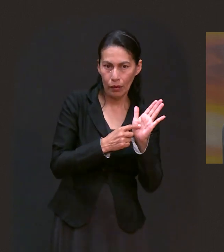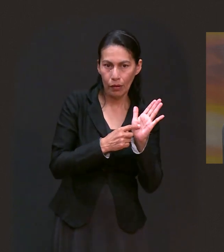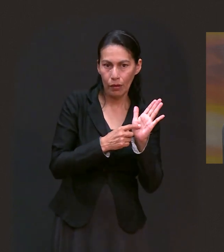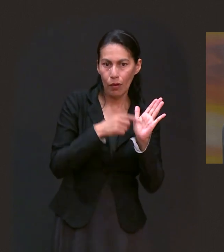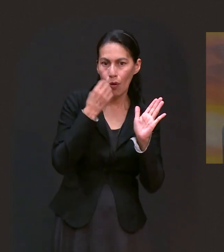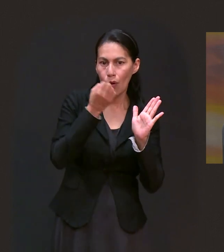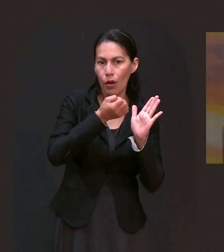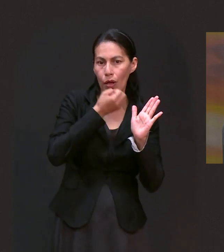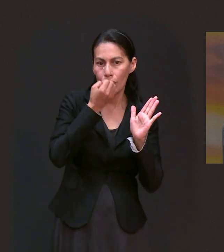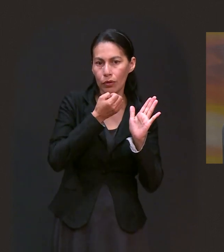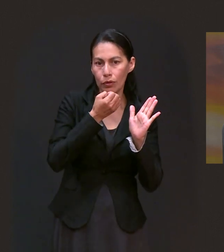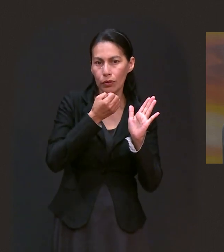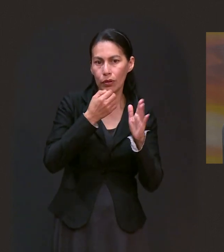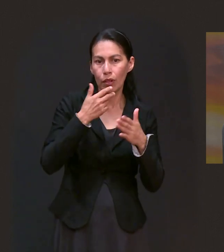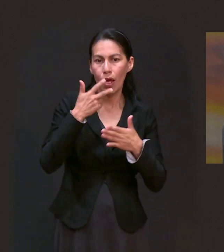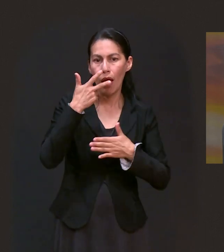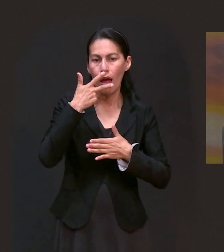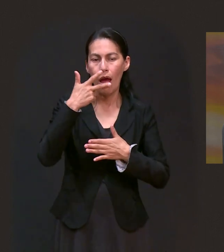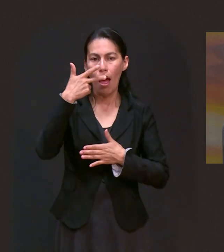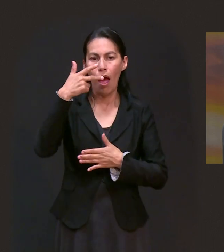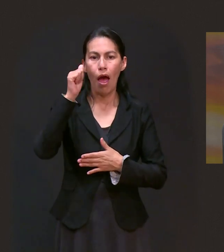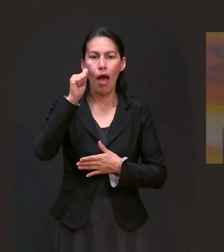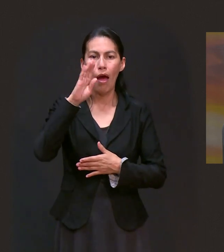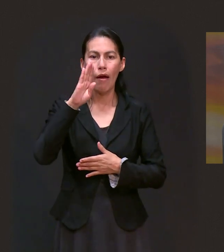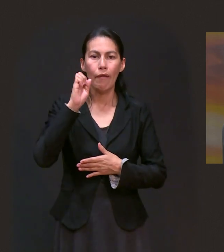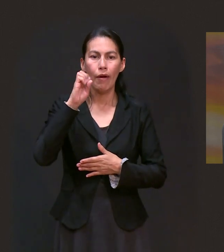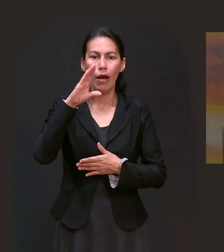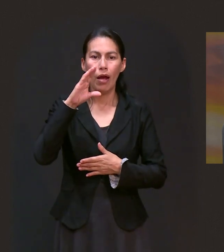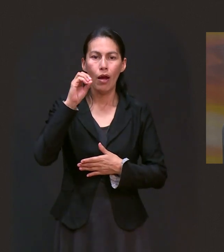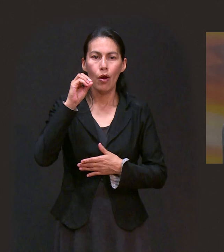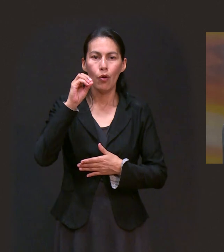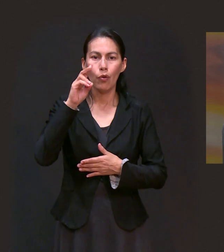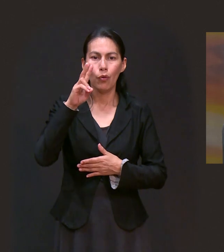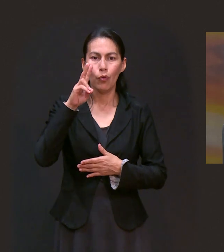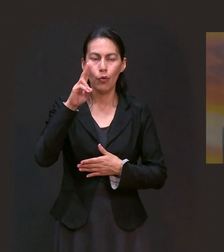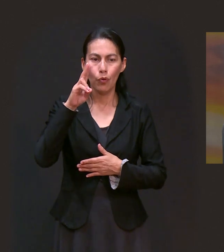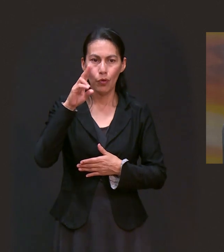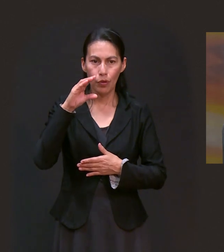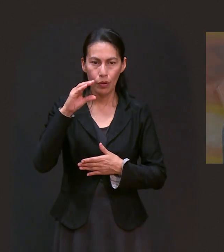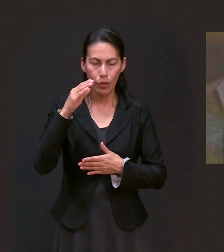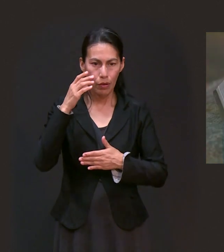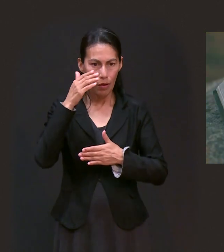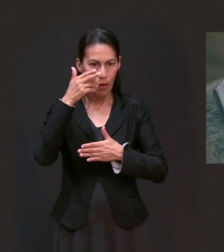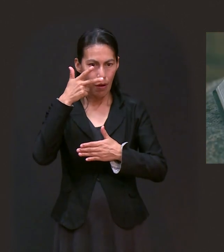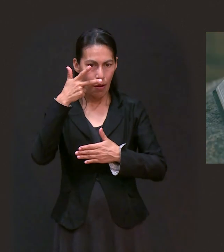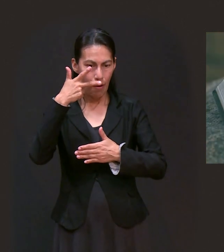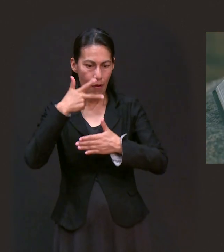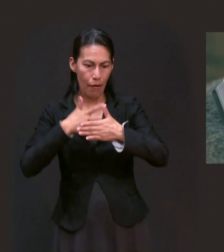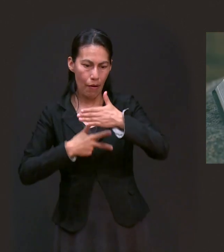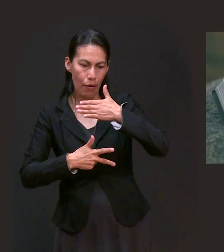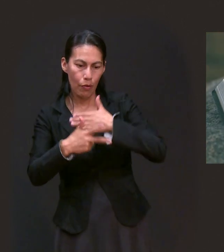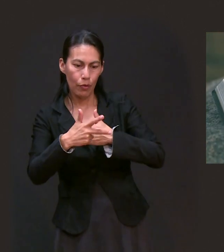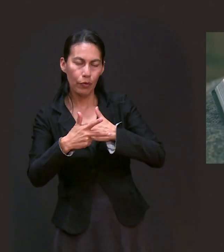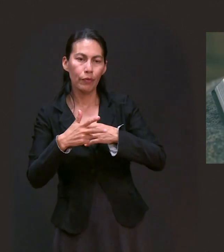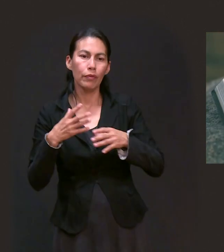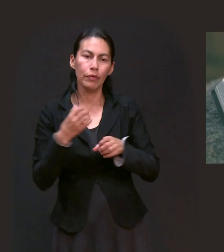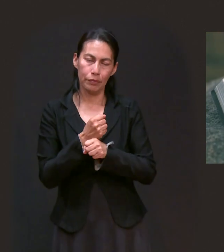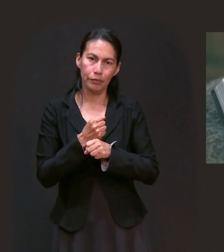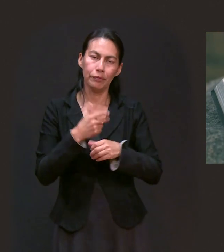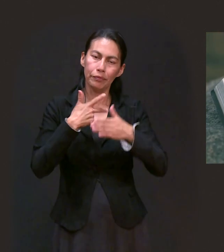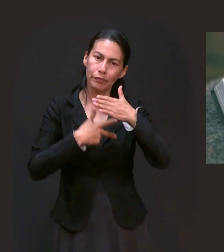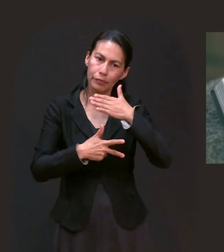mostrarle esta oración que hace el profeta habacuc a bakú 3 16 al 18 dice hoy